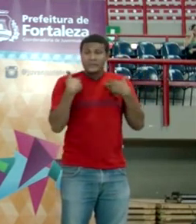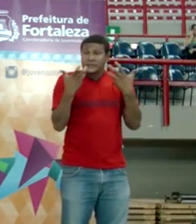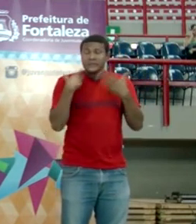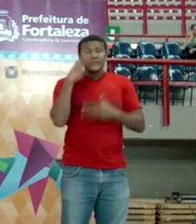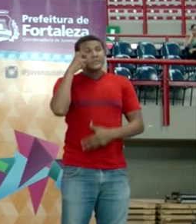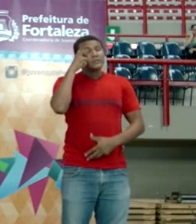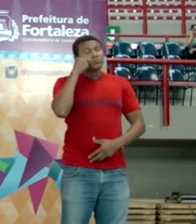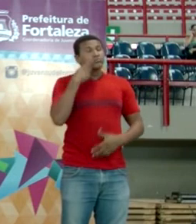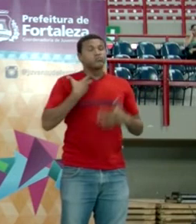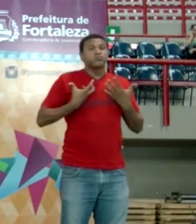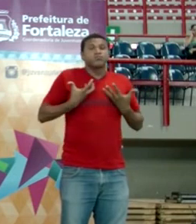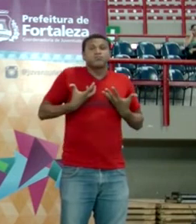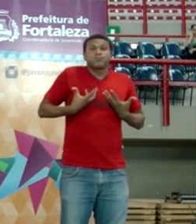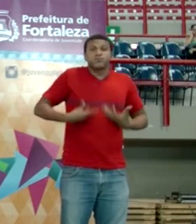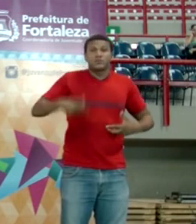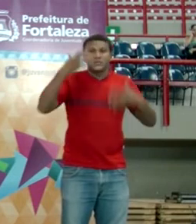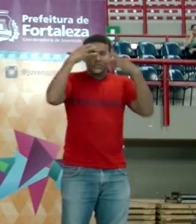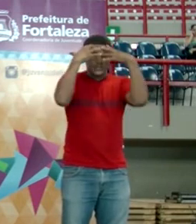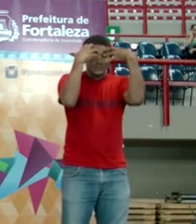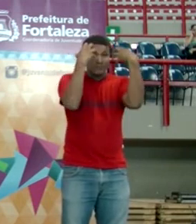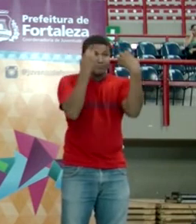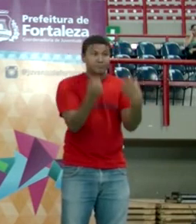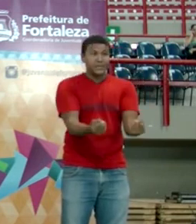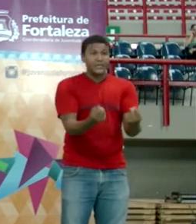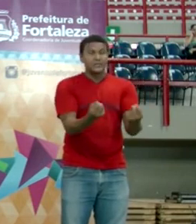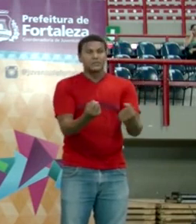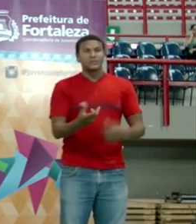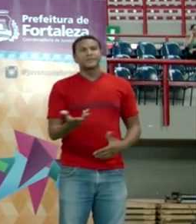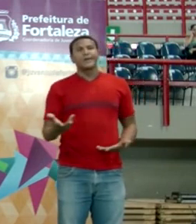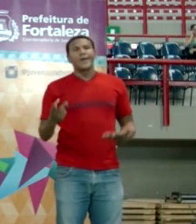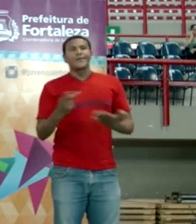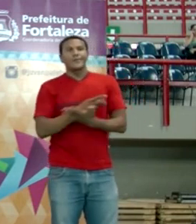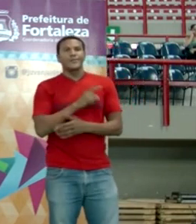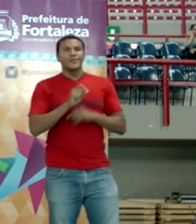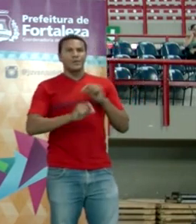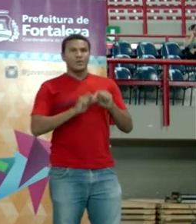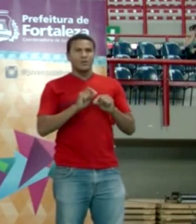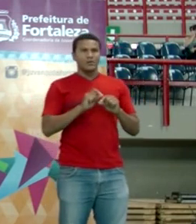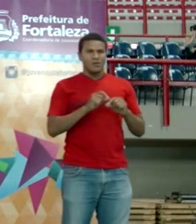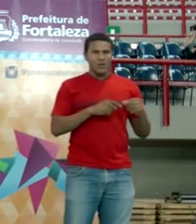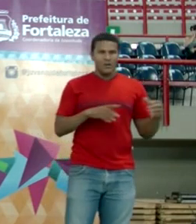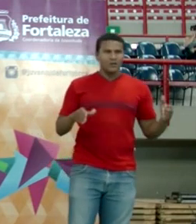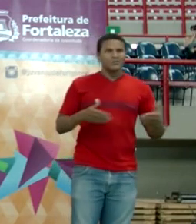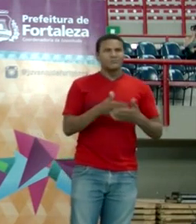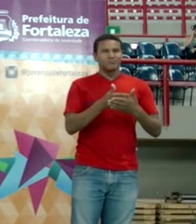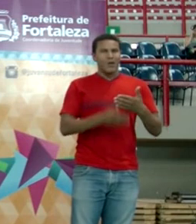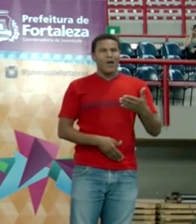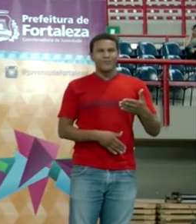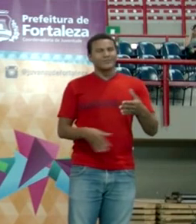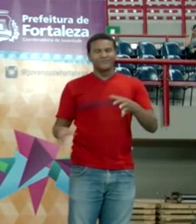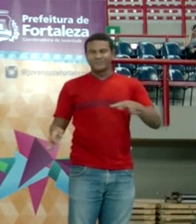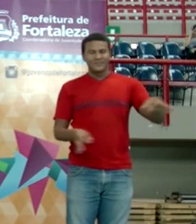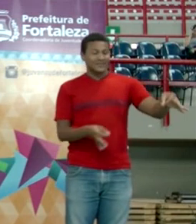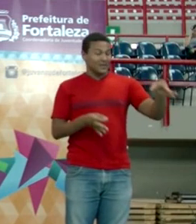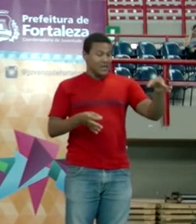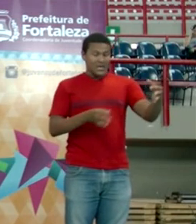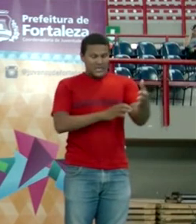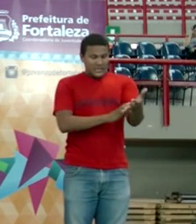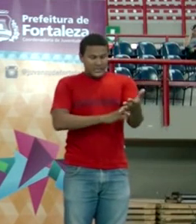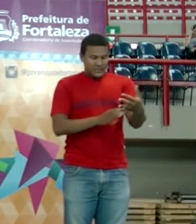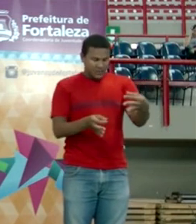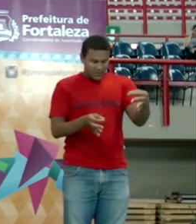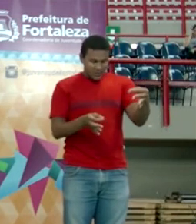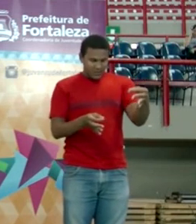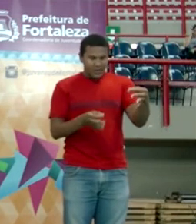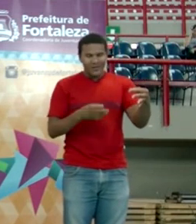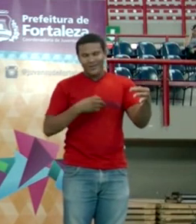semana, né? Pois é. Aí o que acontece? O cara quando olha para a prova, está todo mundo tenso, e o cara...